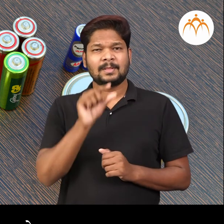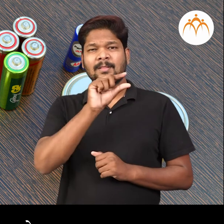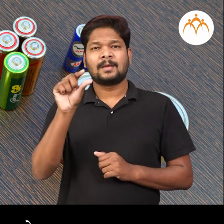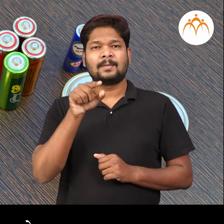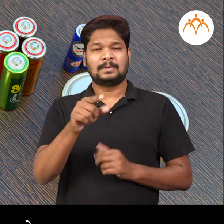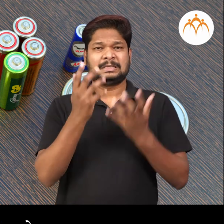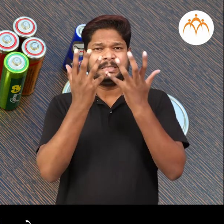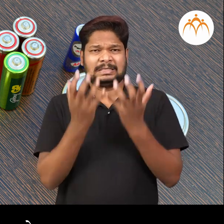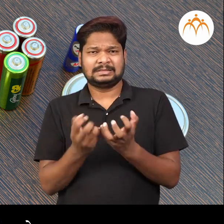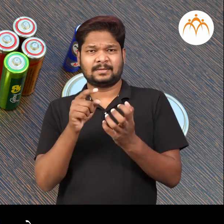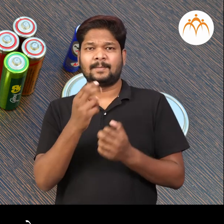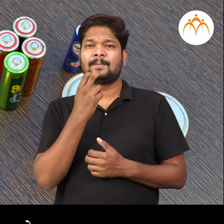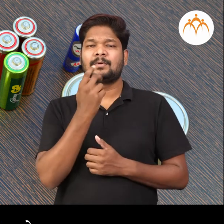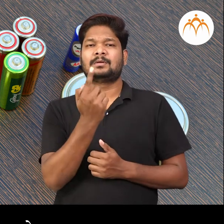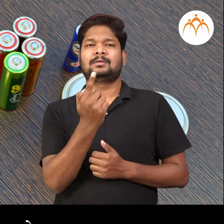लेखक